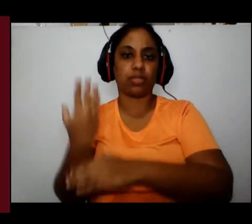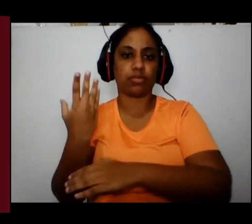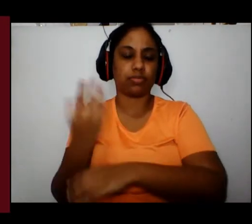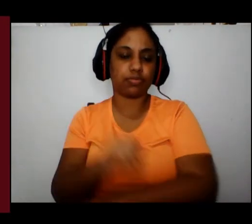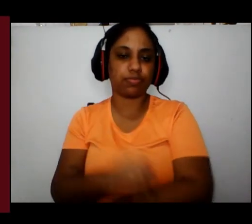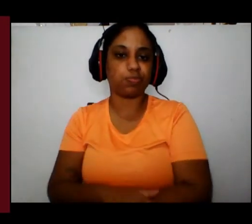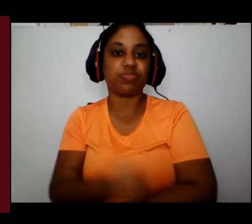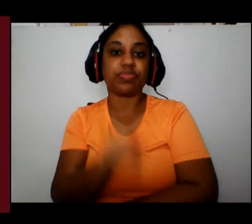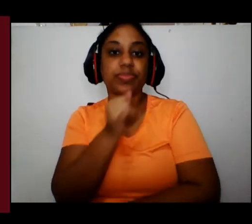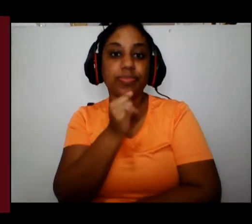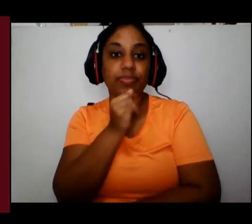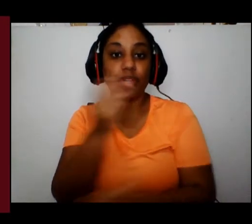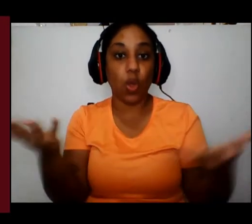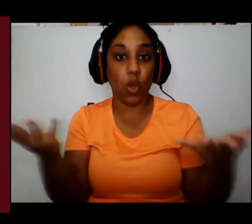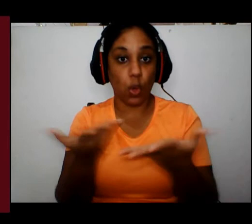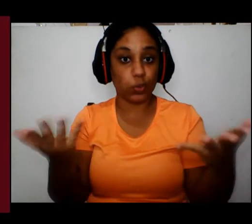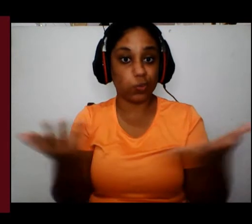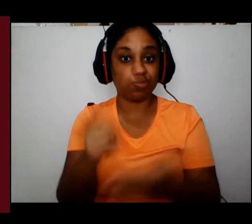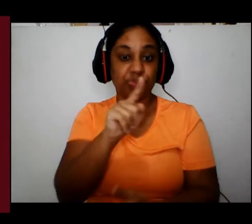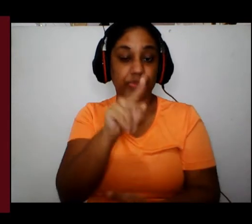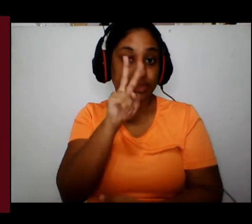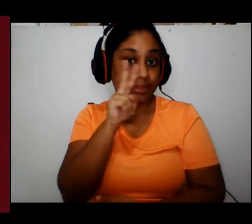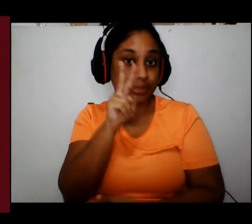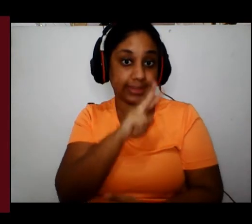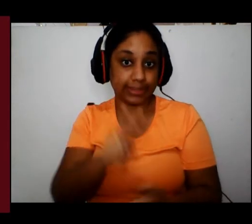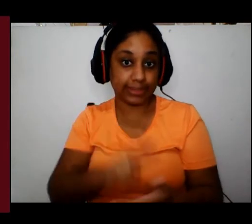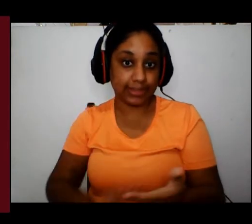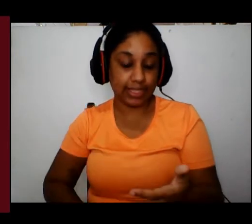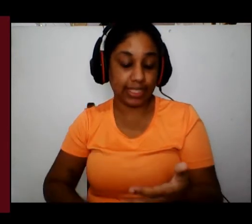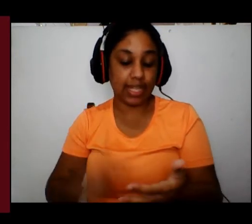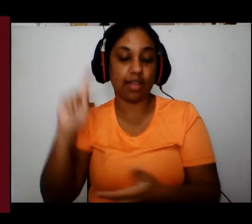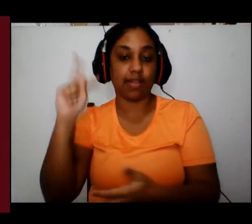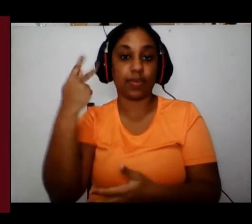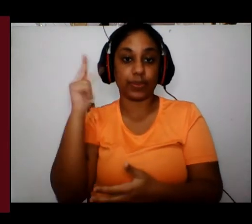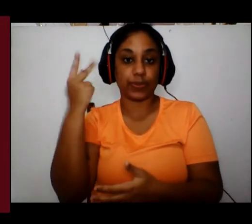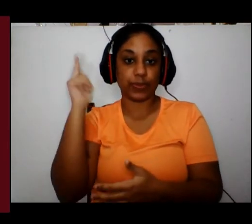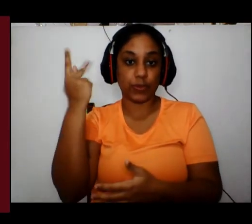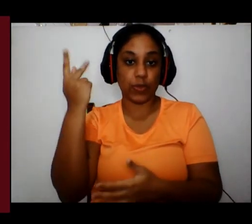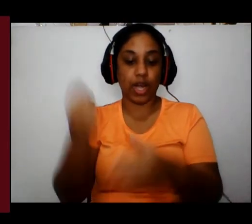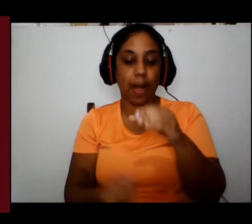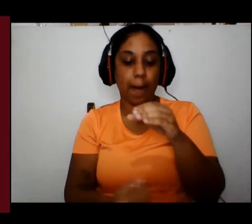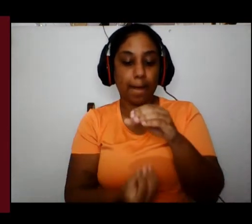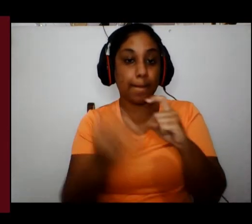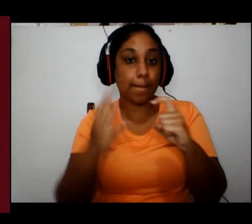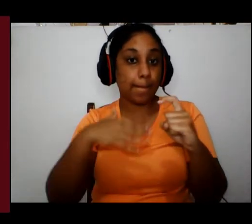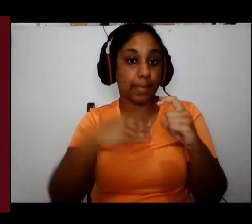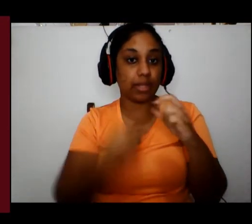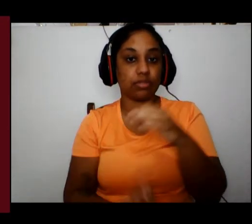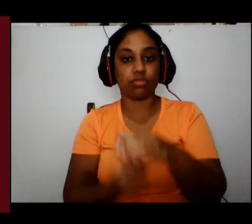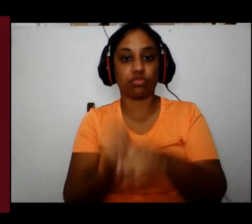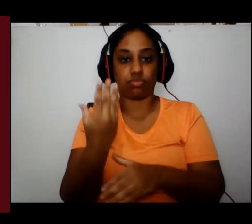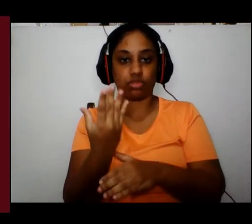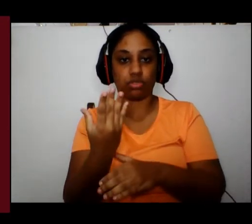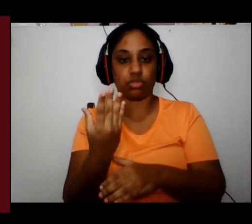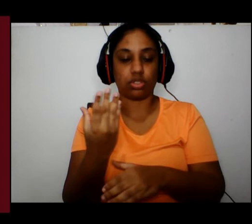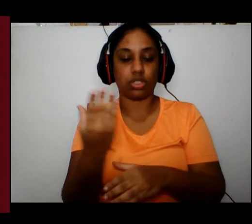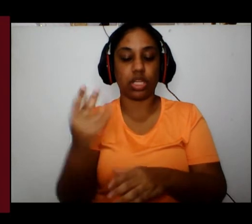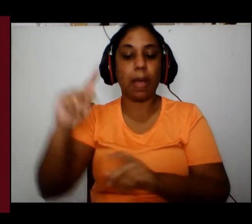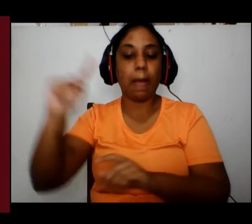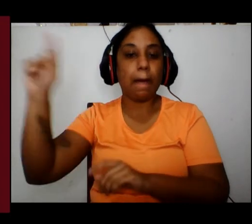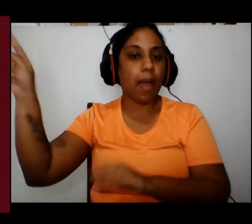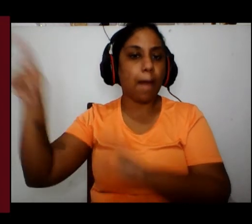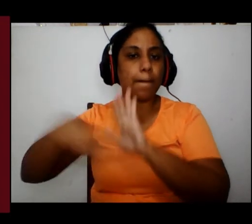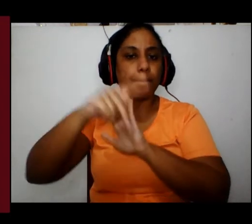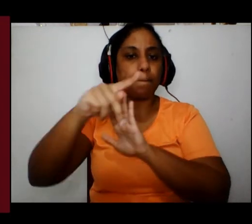se originou. Como, por exemplo, na atividade de hoje, vocês lerão uma história, um mito fundante segundo o